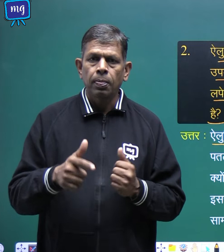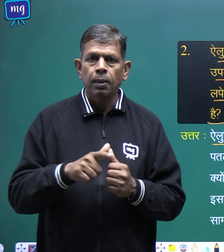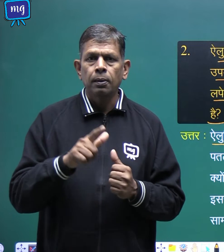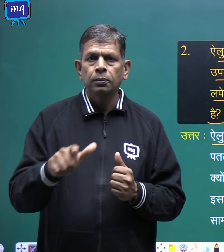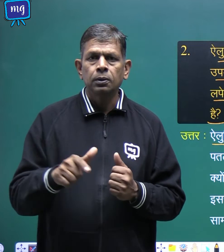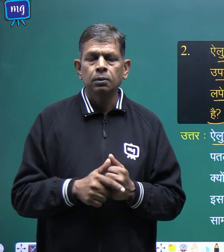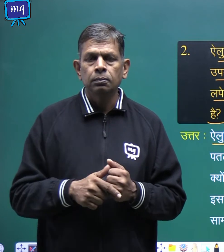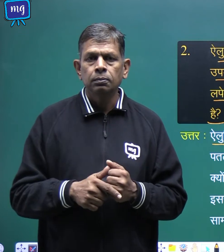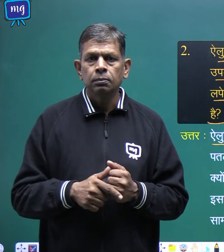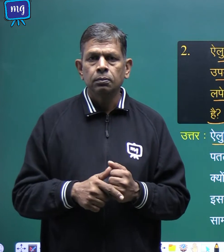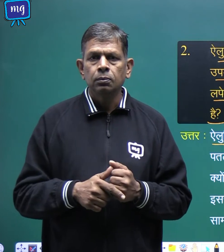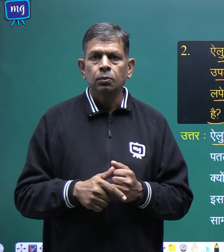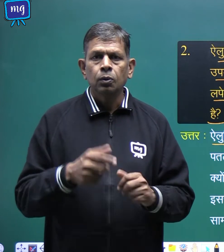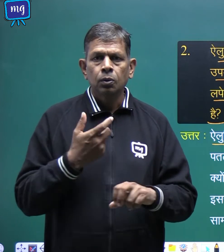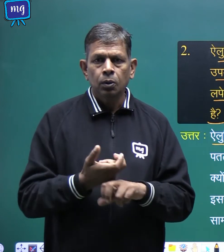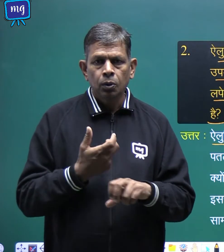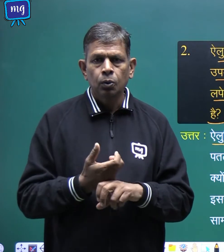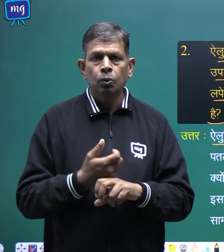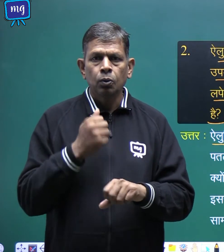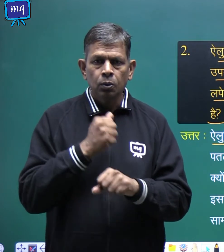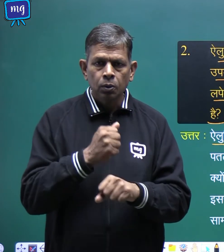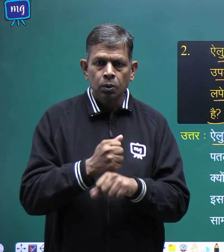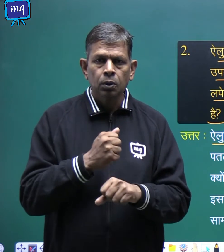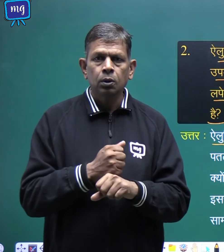एल्युमिनियम धातु को पीटकर